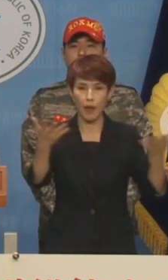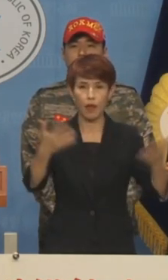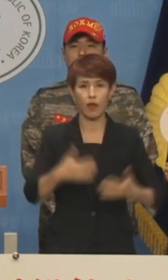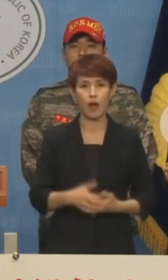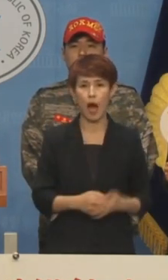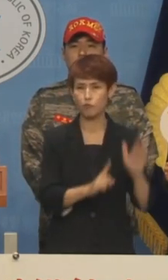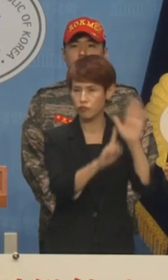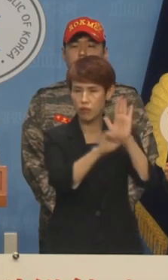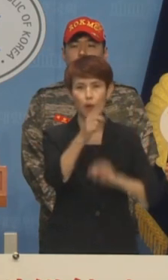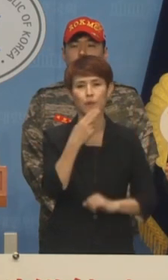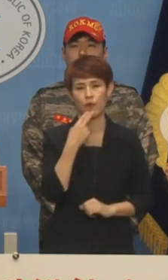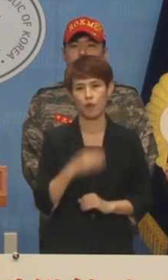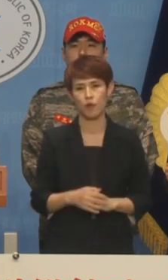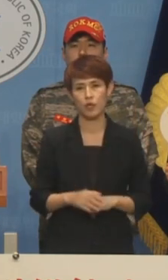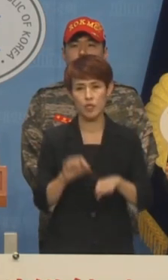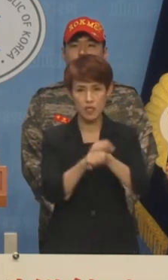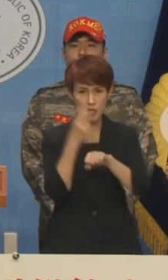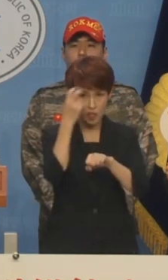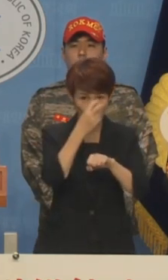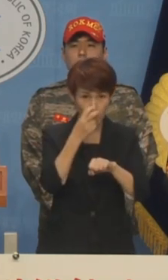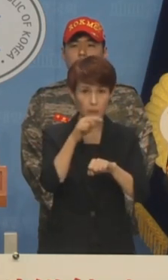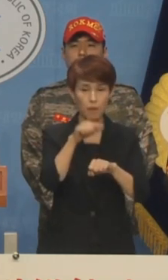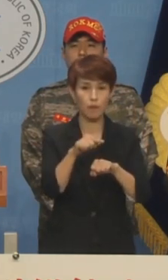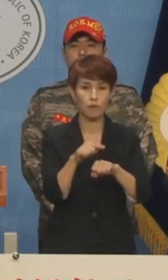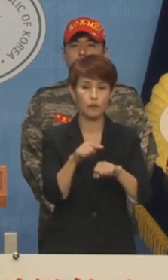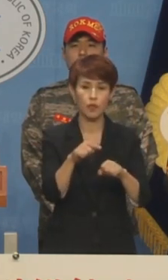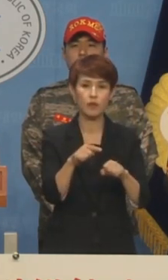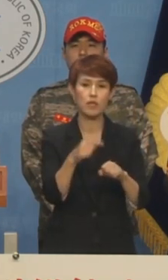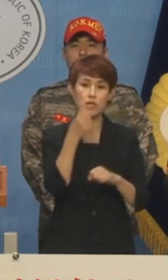특검 수사기간은 2개월, 대통령 승인을 받아